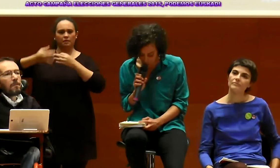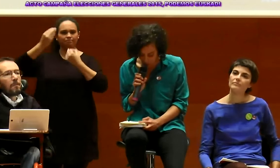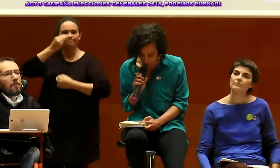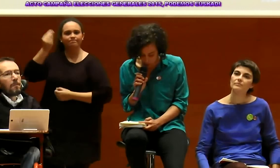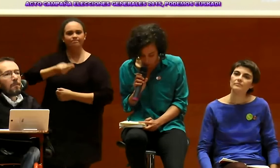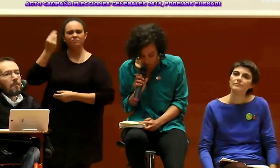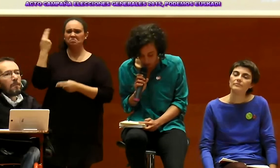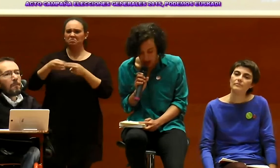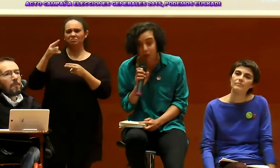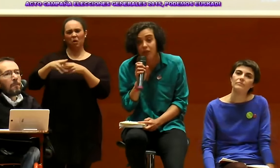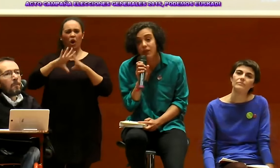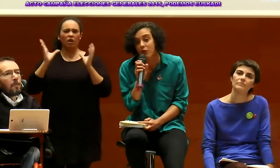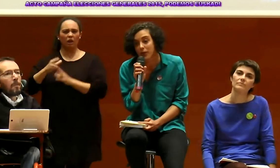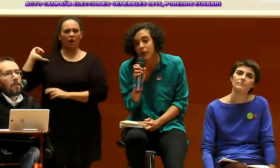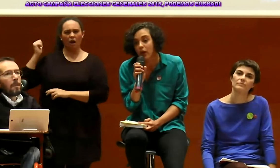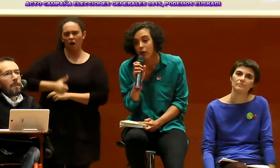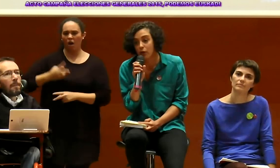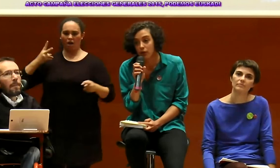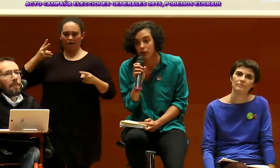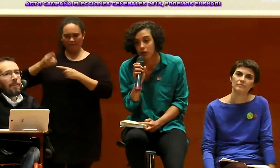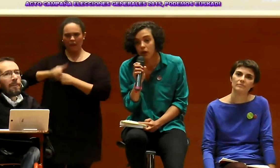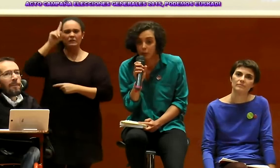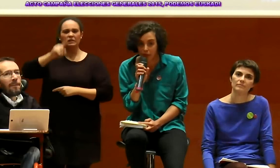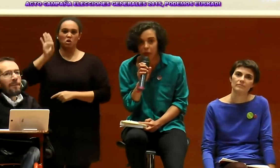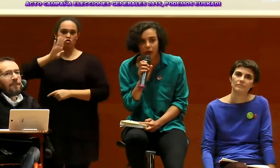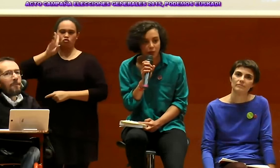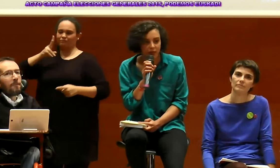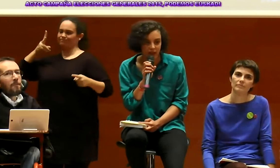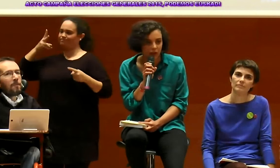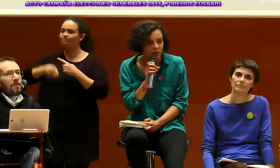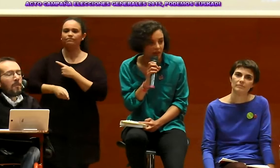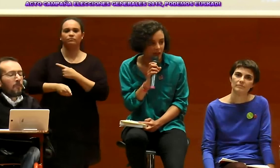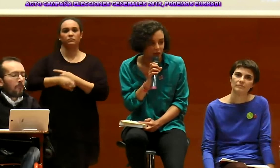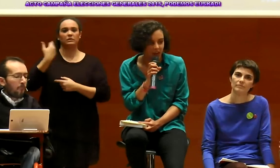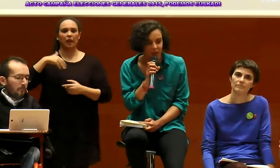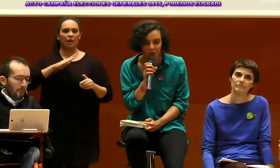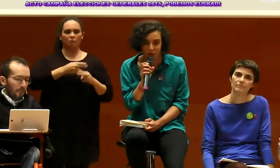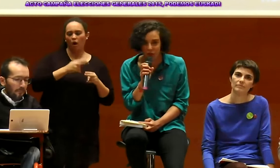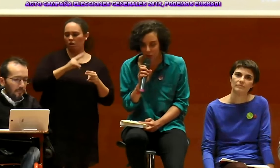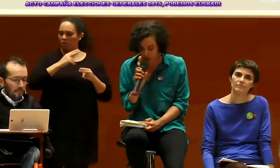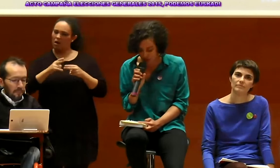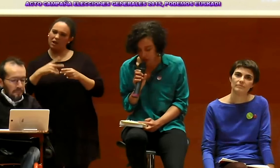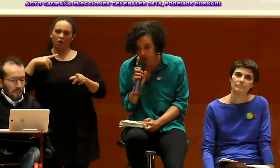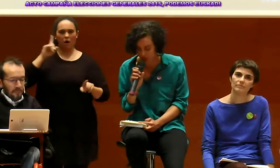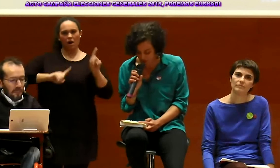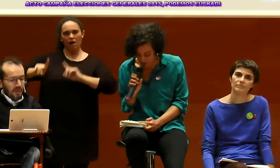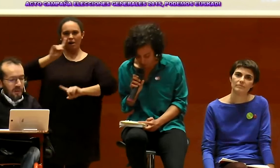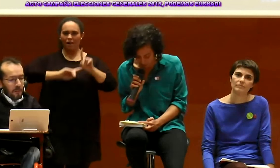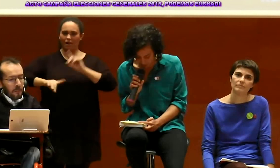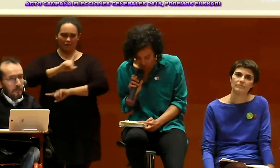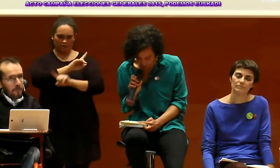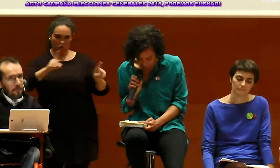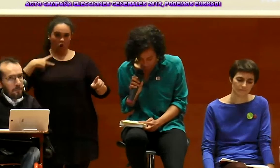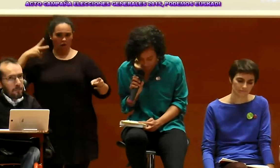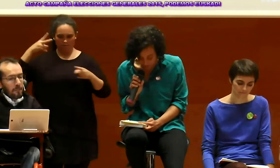partido político de turno. Acabar definitivamente con la corrupción, empezando por las puertas giratorias que tiene Euskadi, las conocemos muy bien porque sus inventores viven por